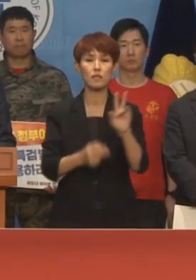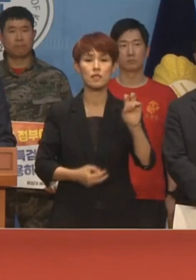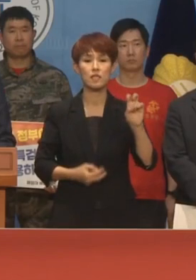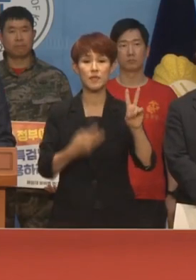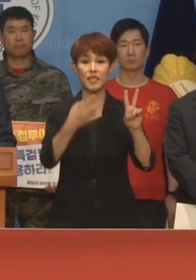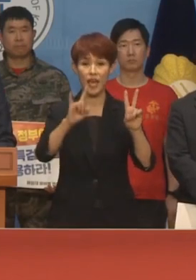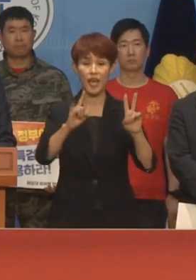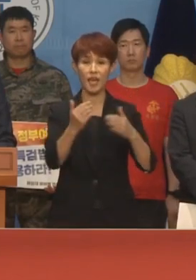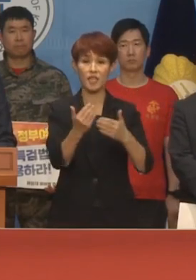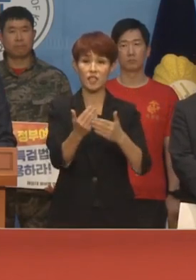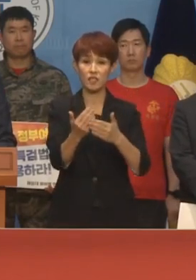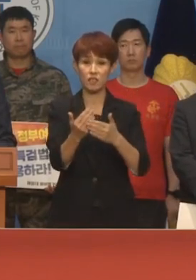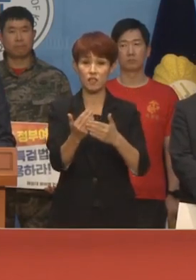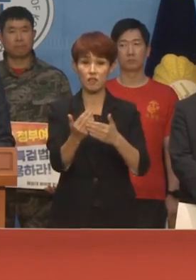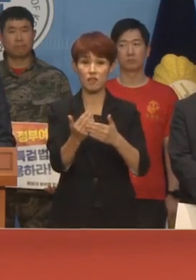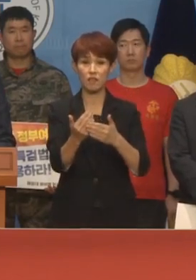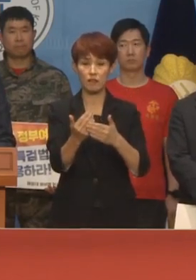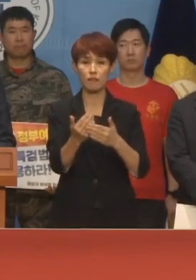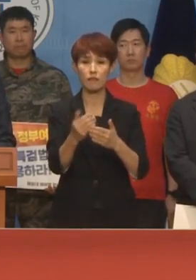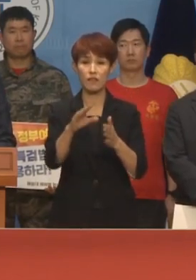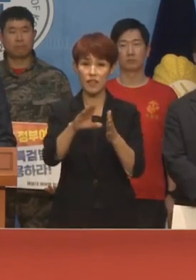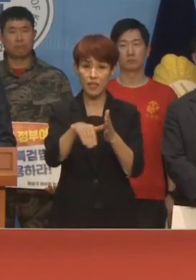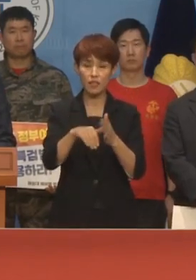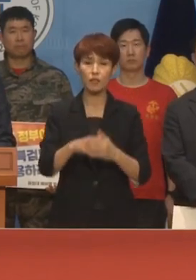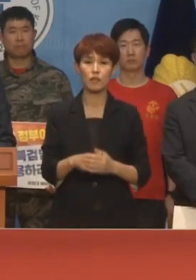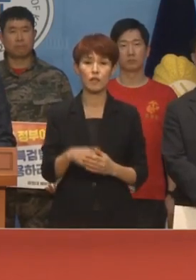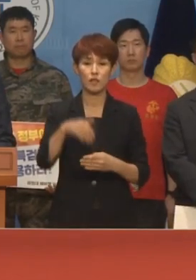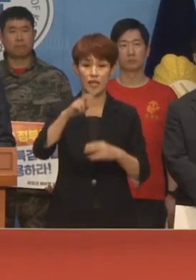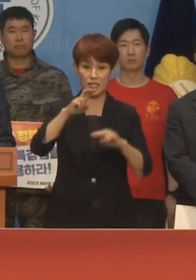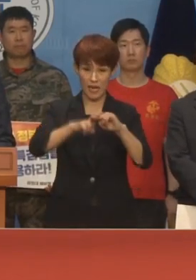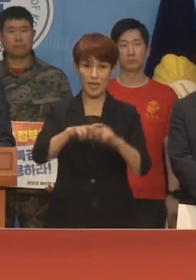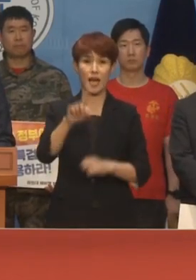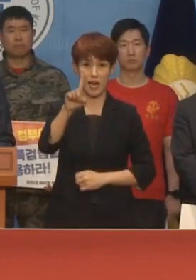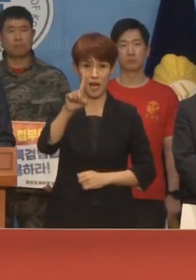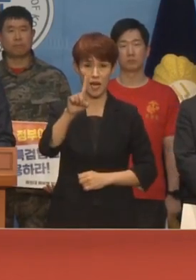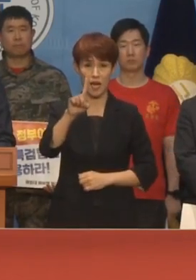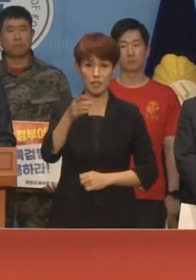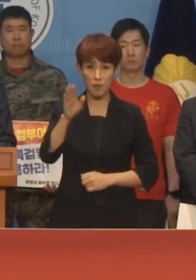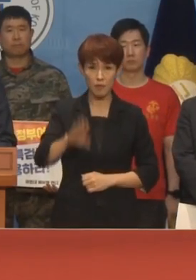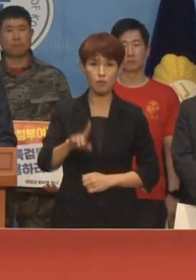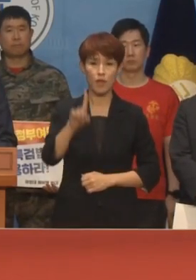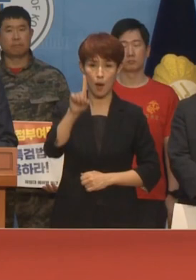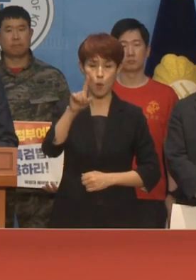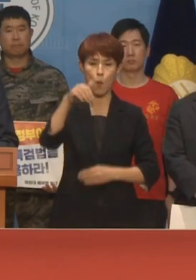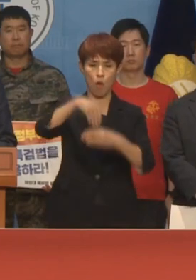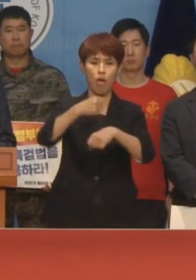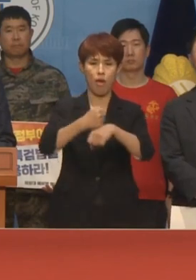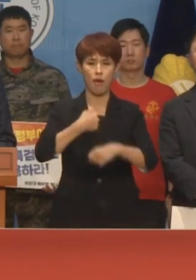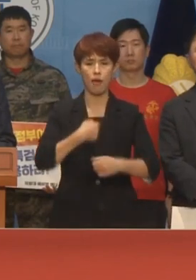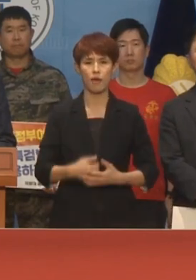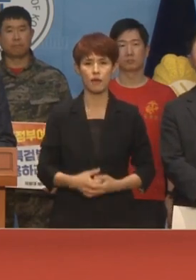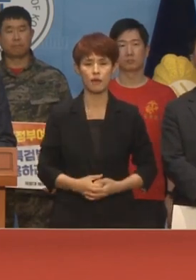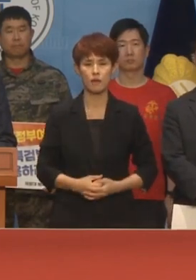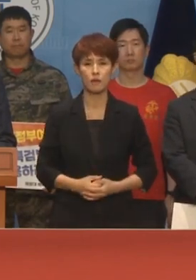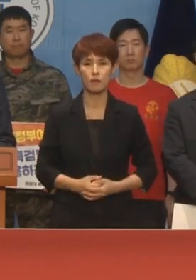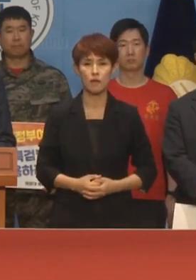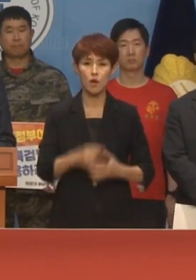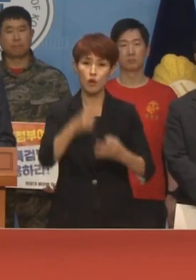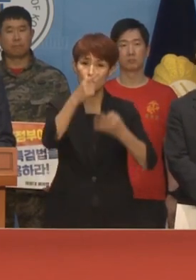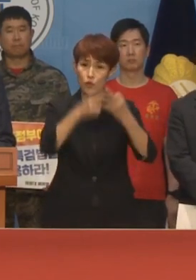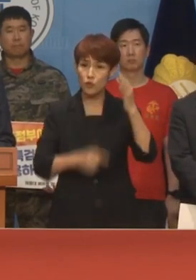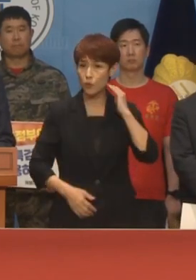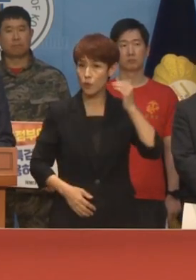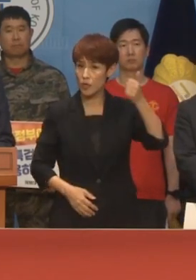이전에는 21대의 경우에 있어서는 한 석밖에 없지만 그 한 표를 행사할 것입니다. 만약에 윤석열